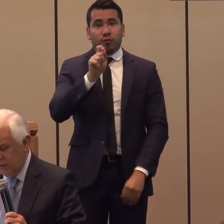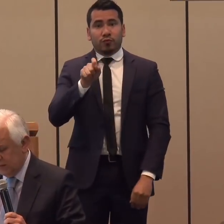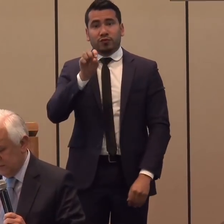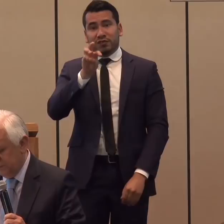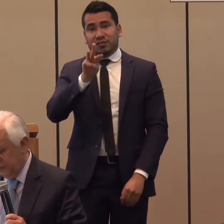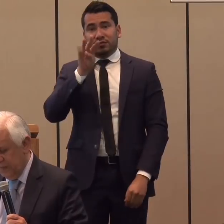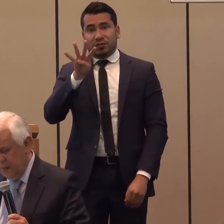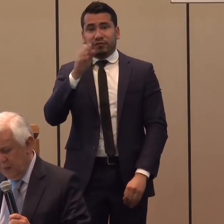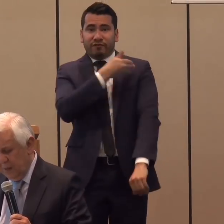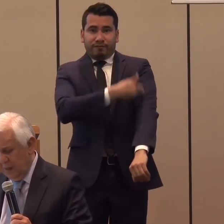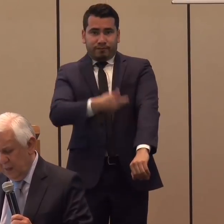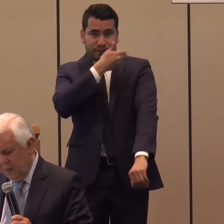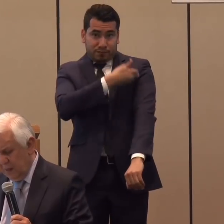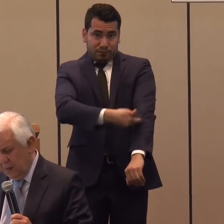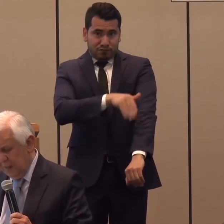billones